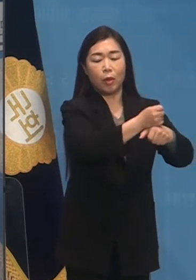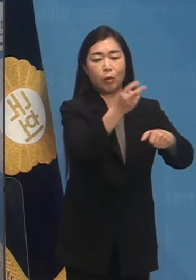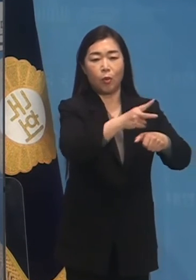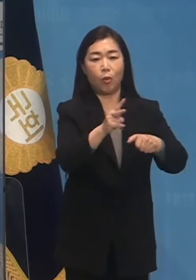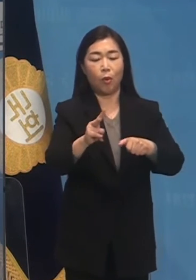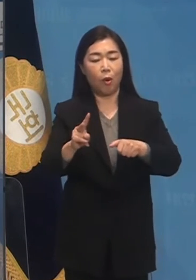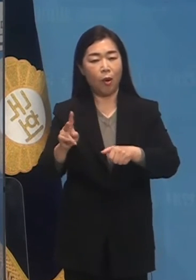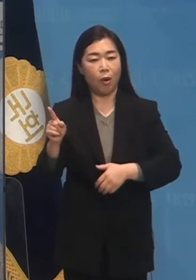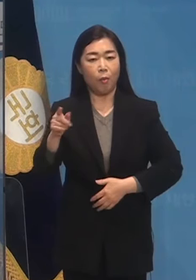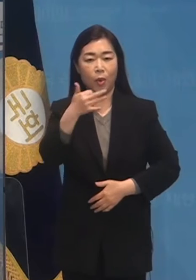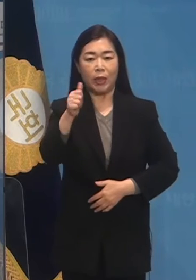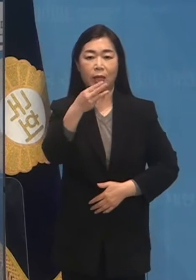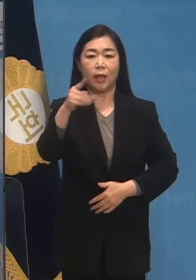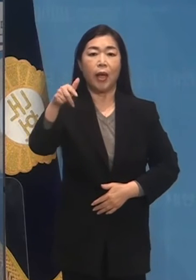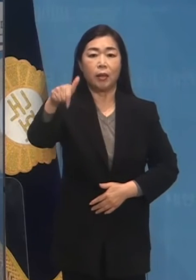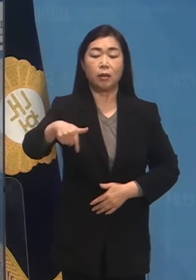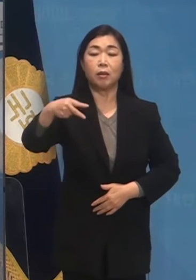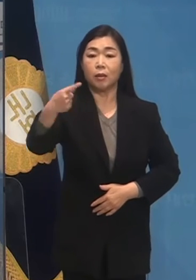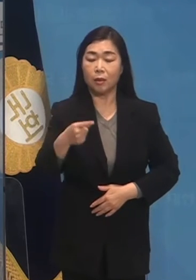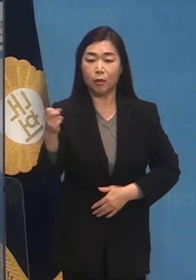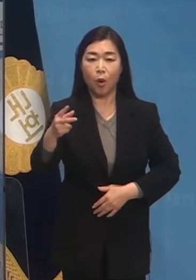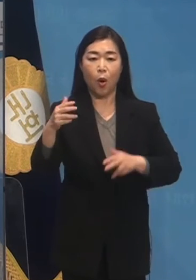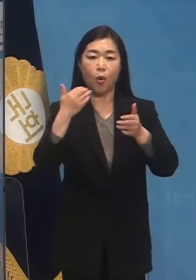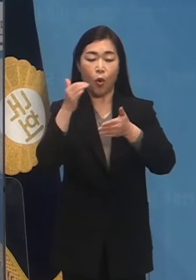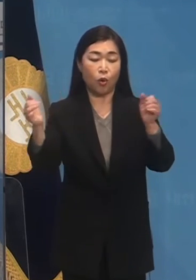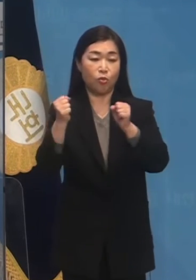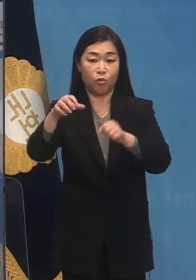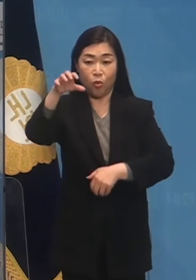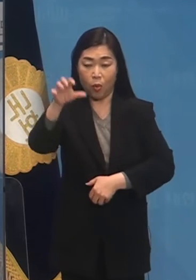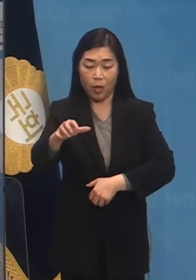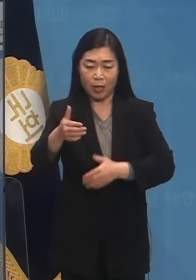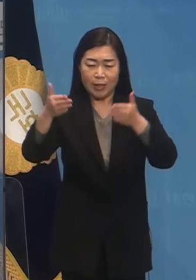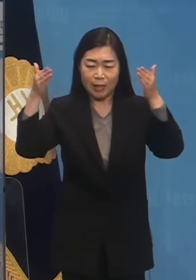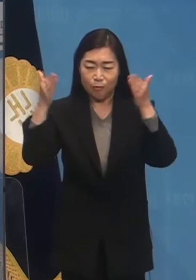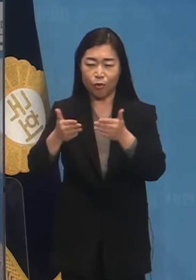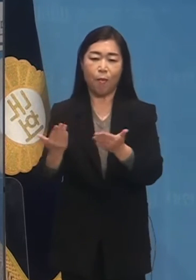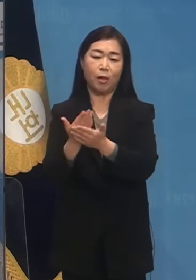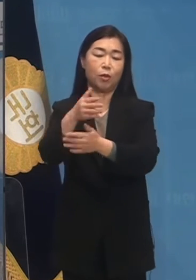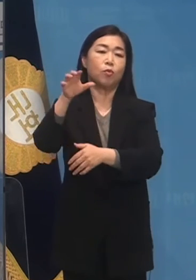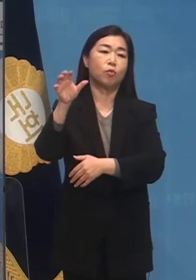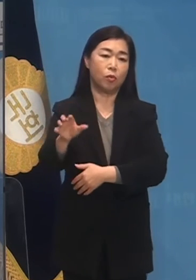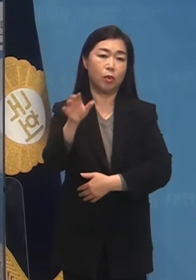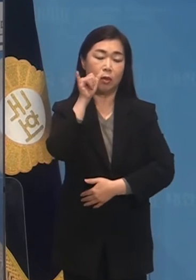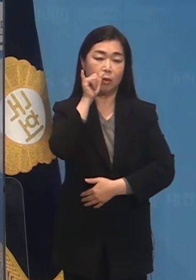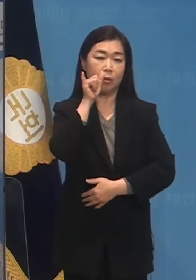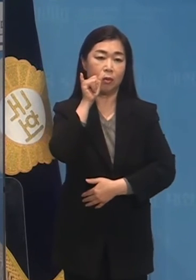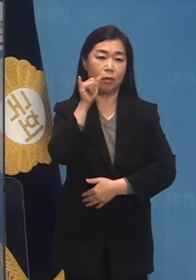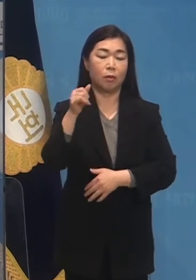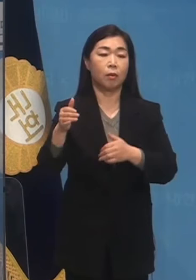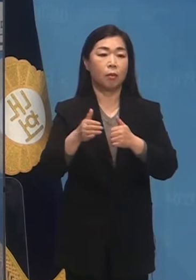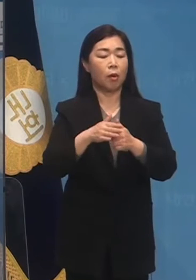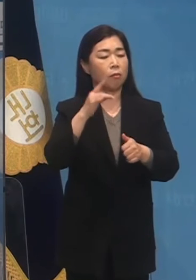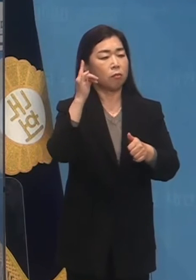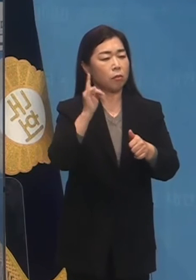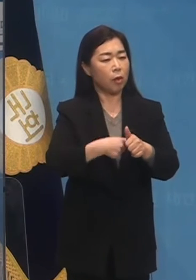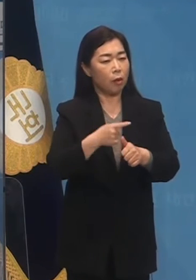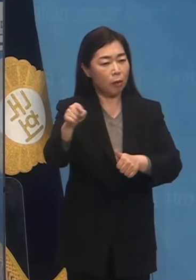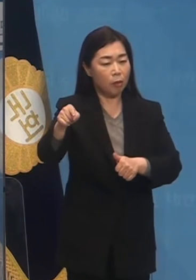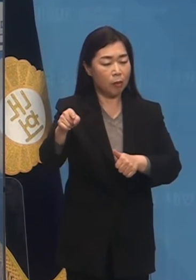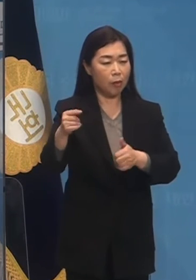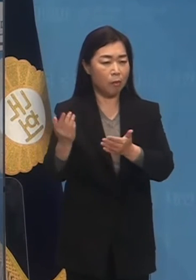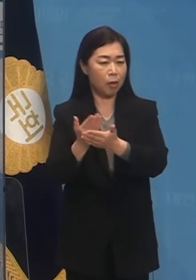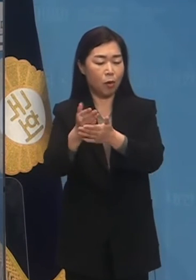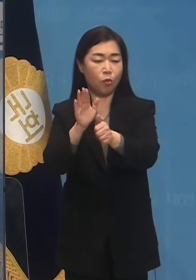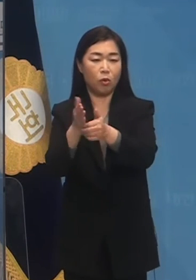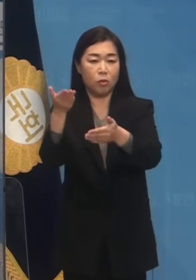있습니다. 경기 북부의 집경지역으로 발전해서 상대적으로 주체되었던 동북부는 남북관계의